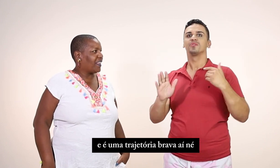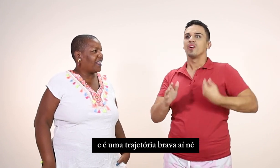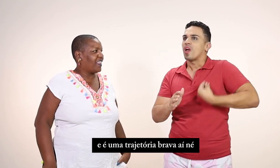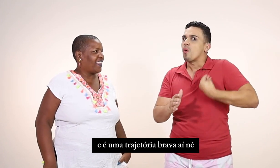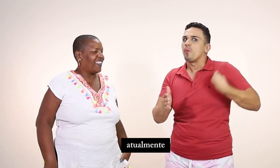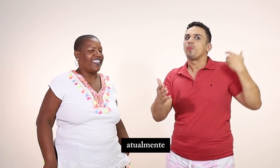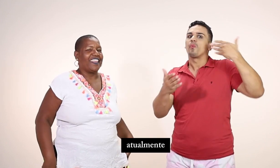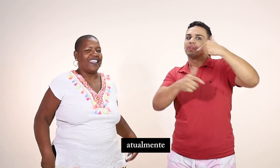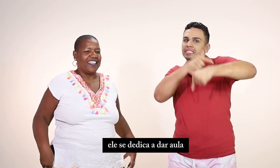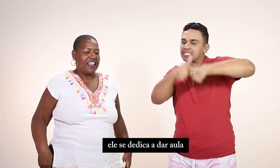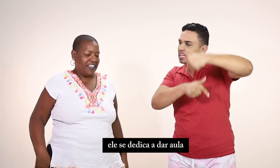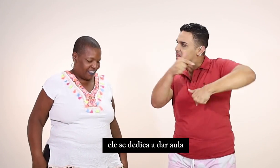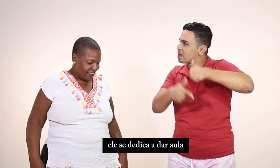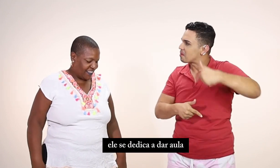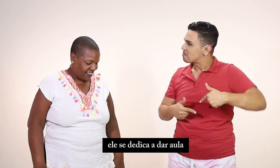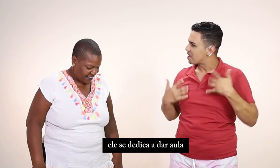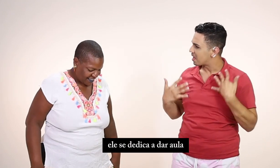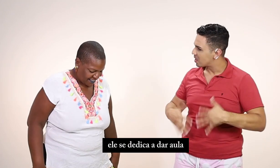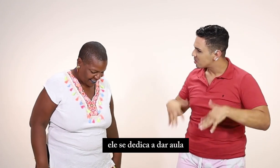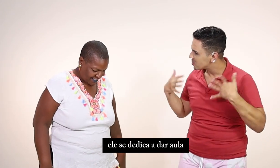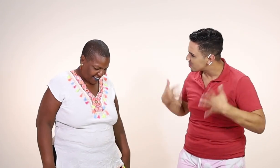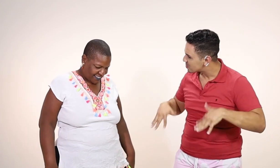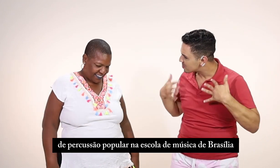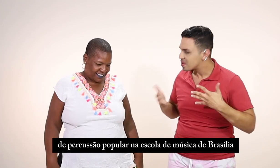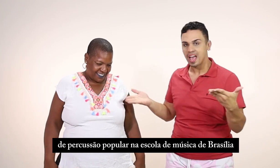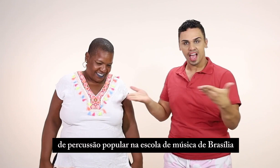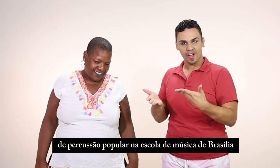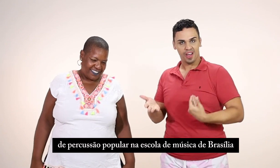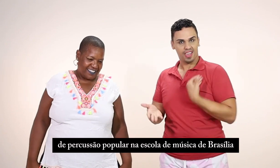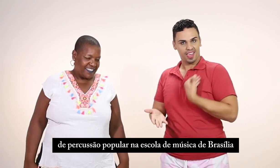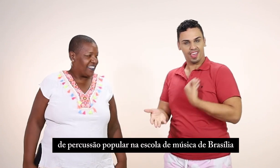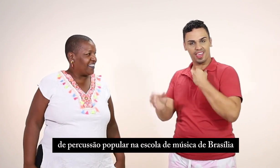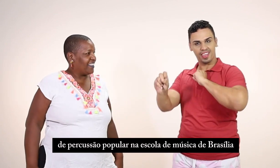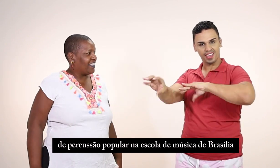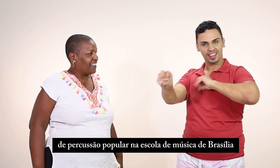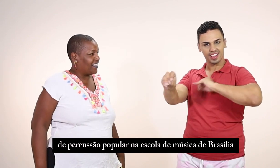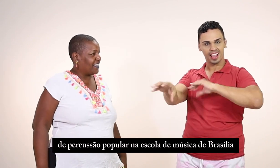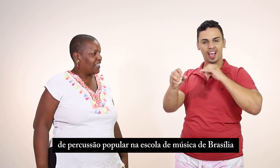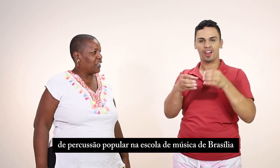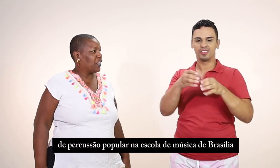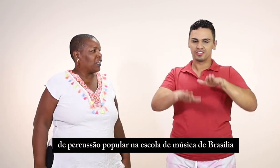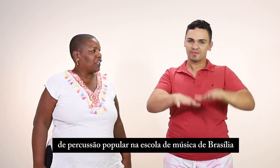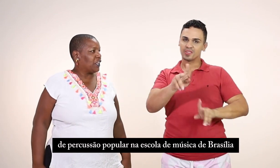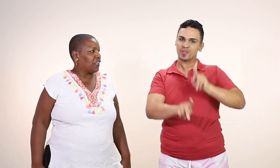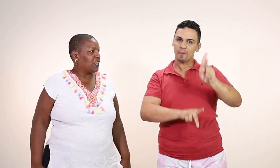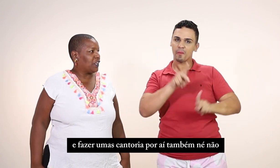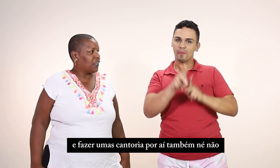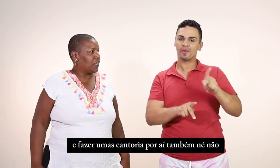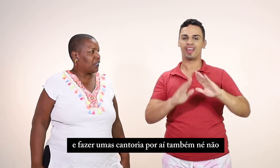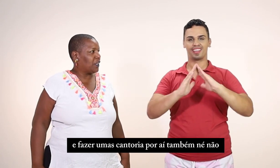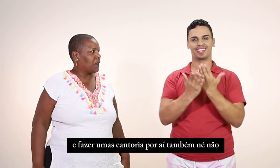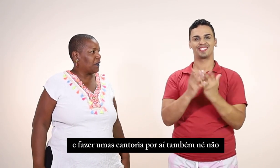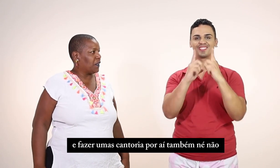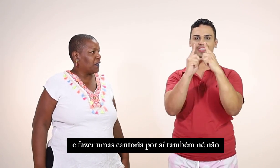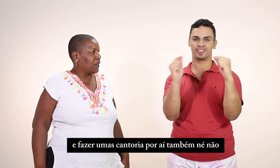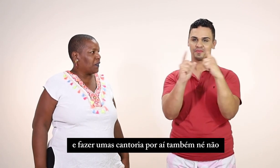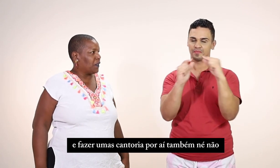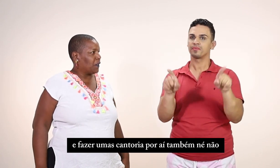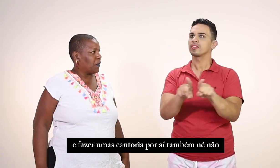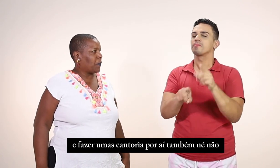aí, né? Atualmente ele se dedica a dar aula de percussão popular na Escola de Música de Brasília e fazer umas cantorias por aí também,